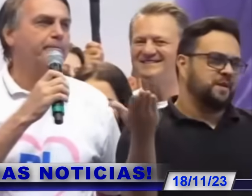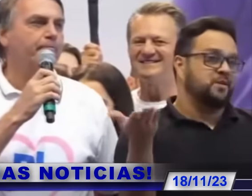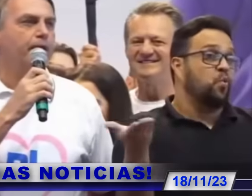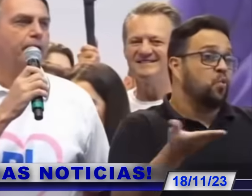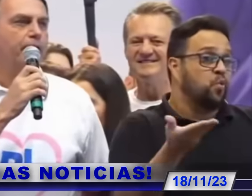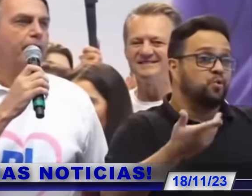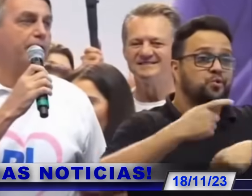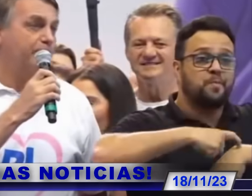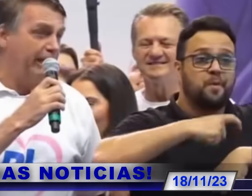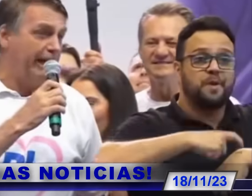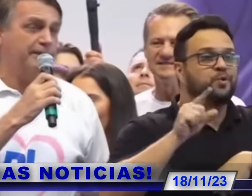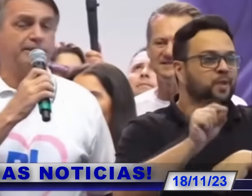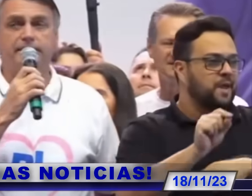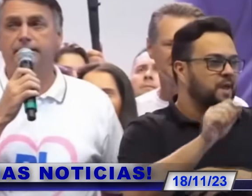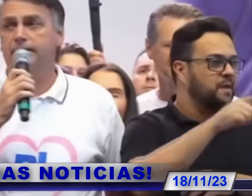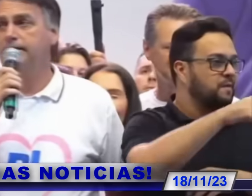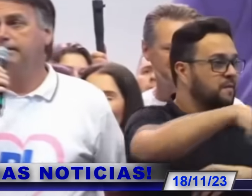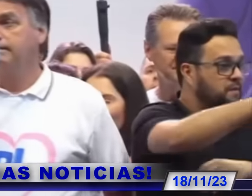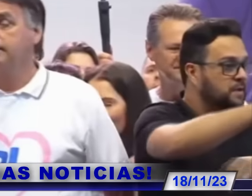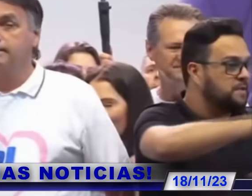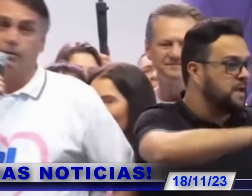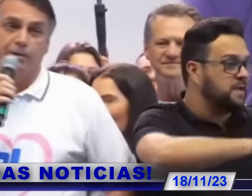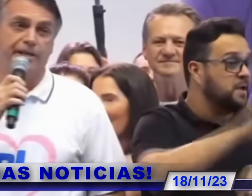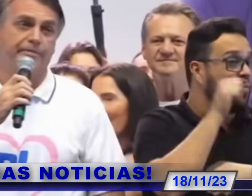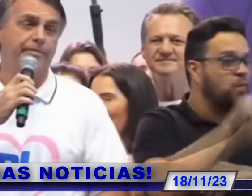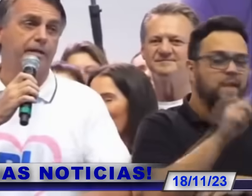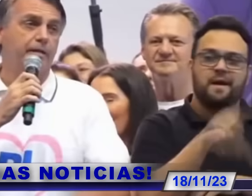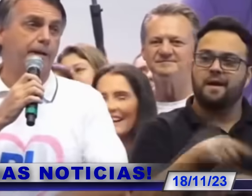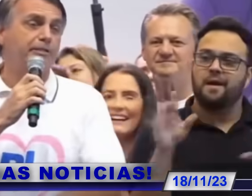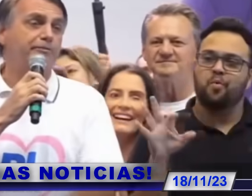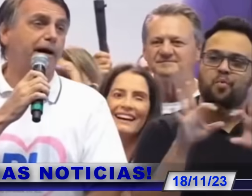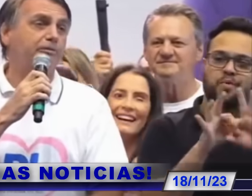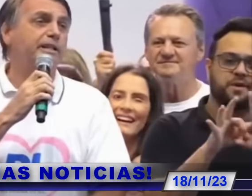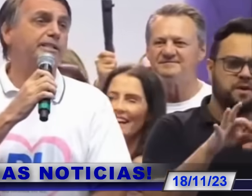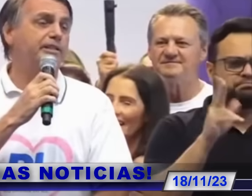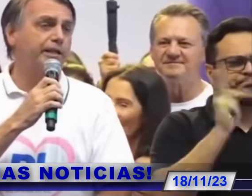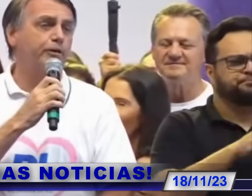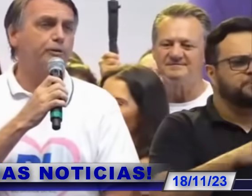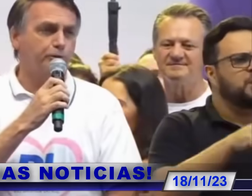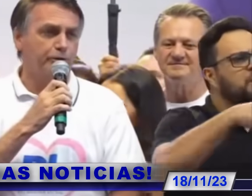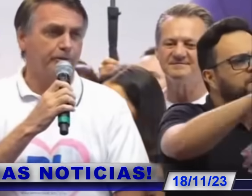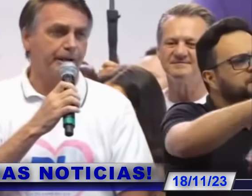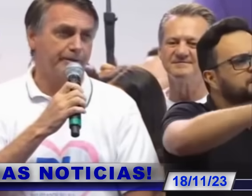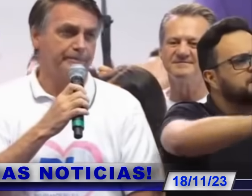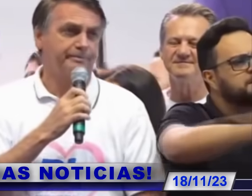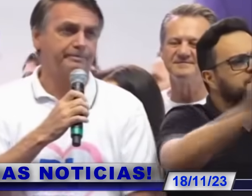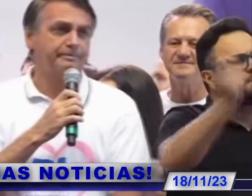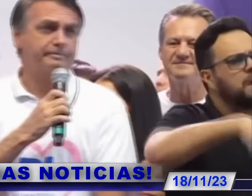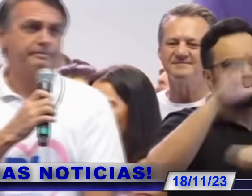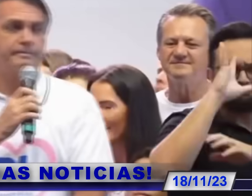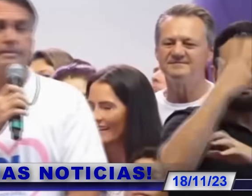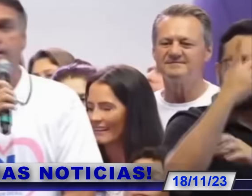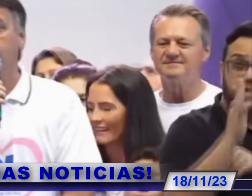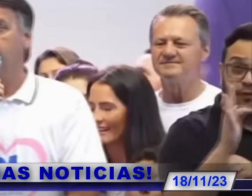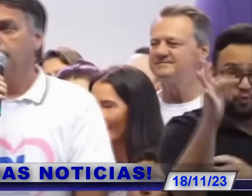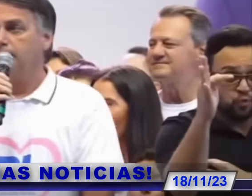que as mulheres se unem para de fato decidirem o futuro do Brasil.